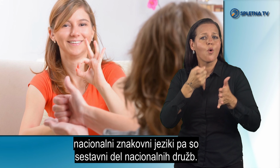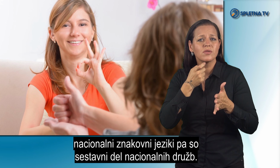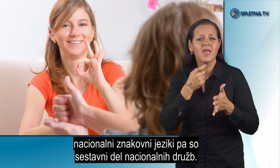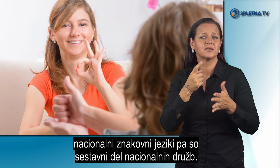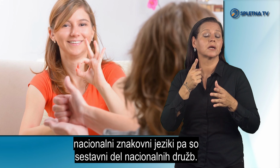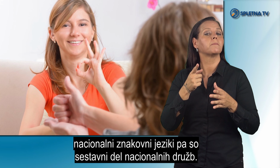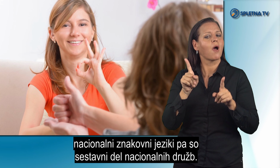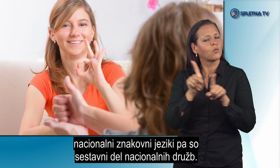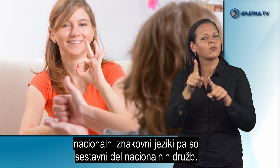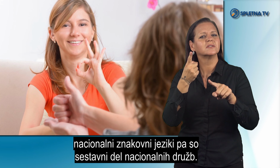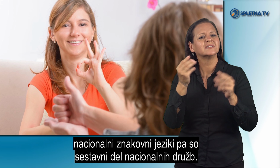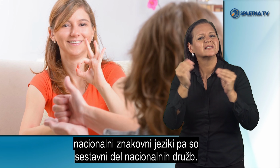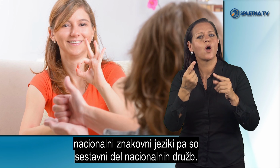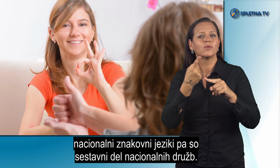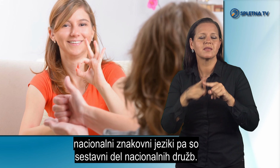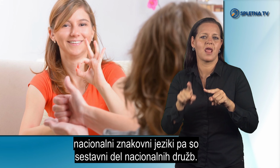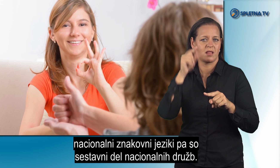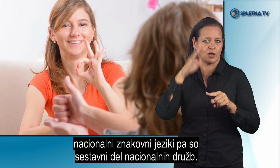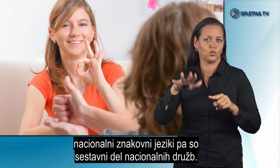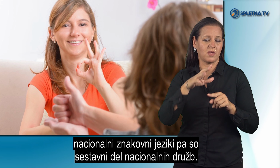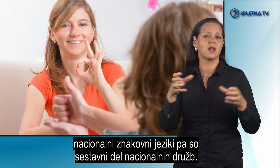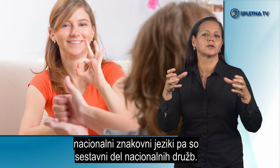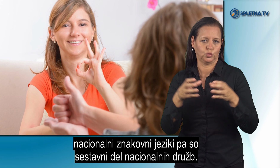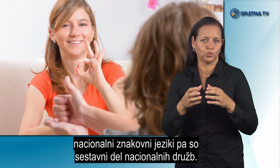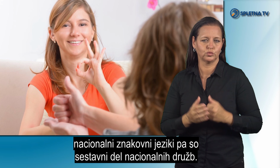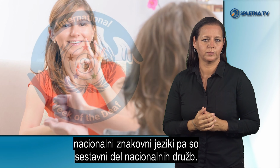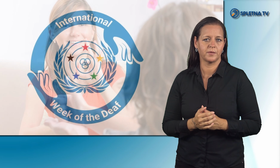so sestavni del nacionalnih družb.